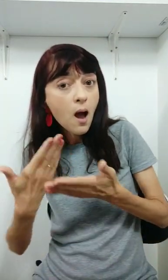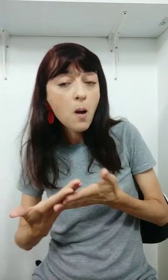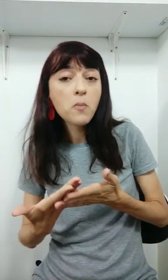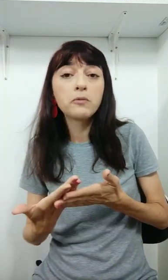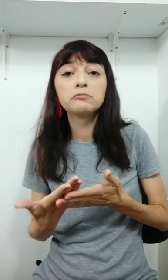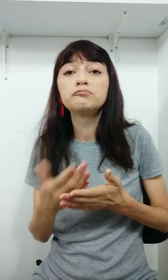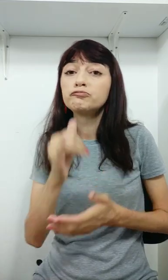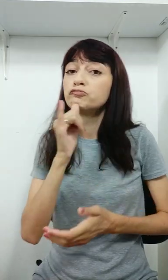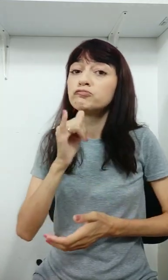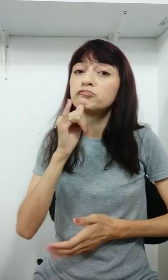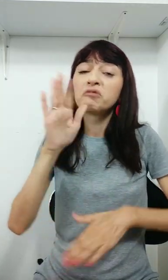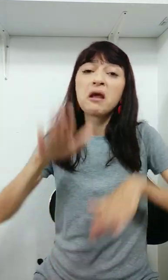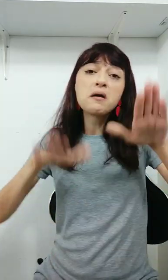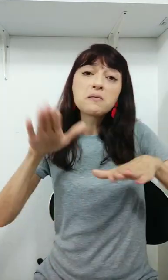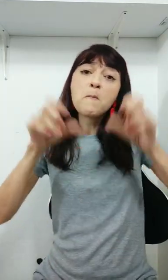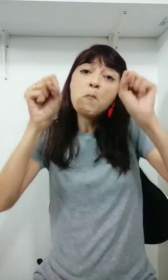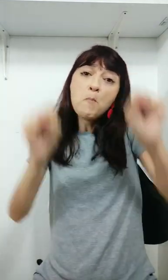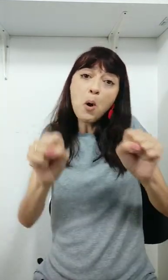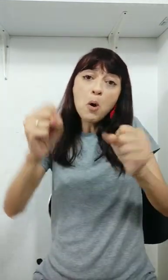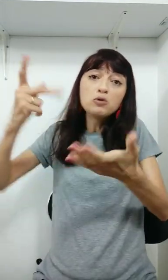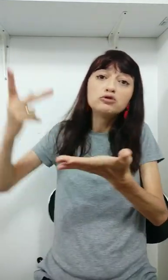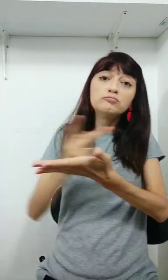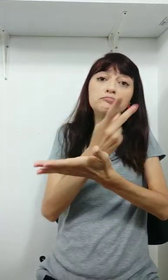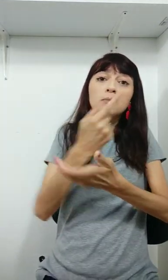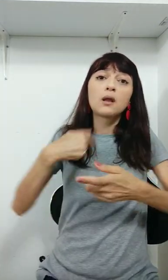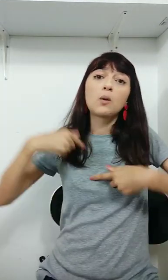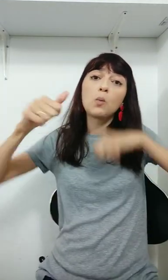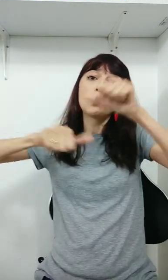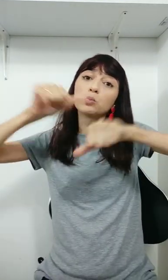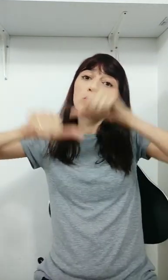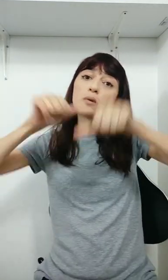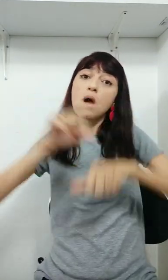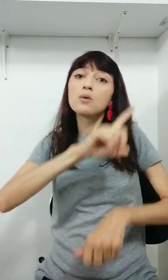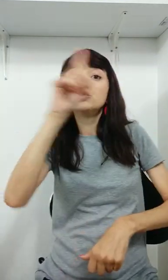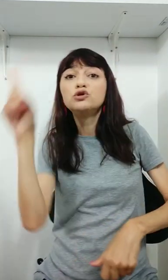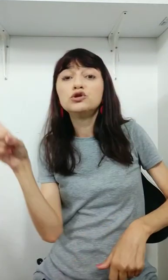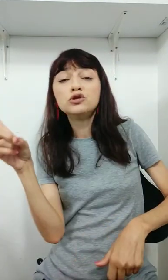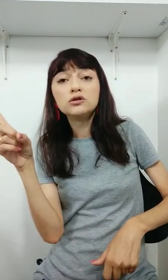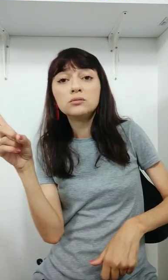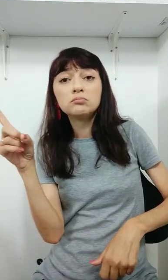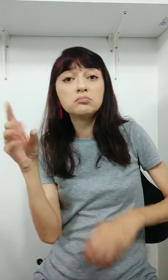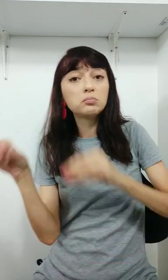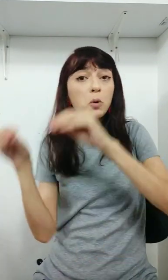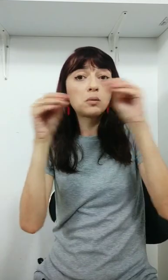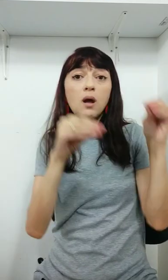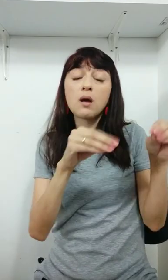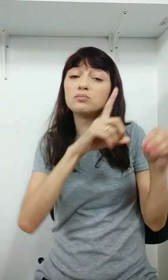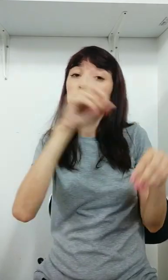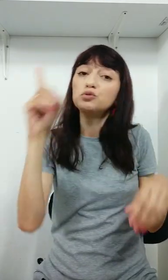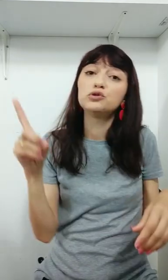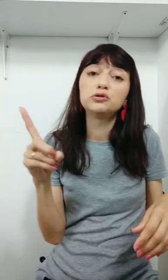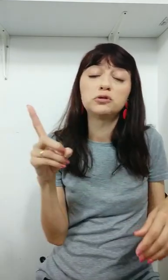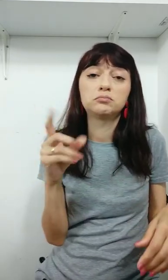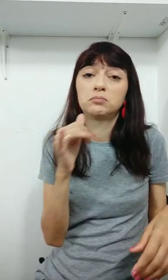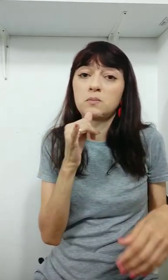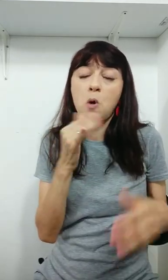né? Por exemplo, hoje, essas aulas de hoje, a gente avisa pela lista de e-mail, né? Às vezes acontece de eu mudar o dia da aula também, não é